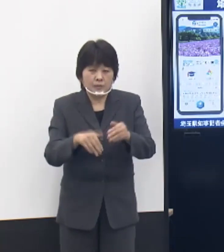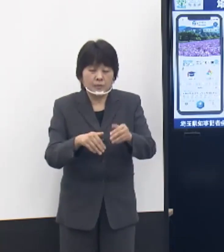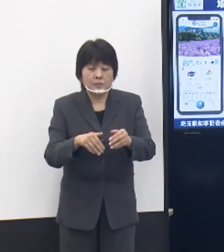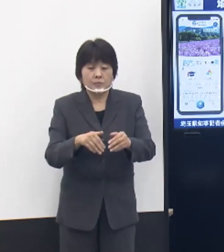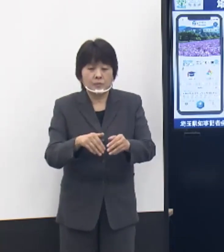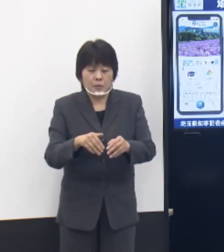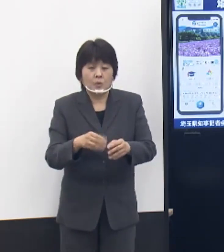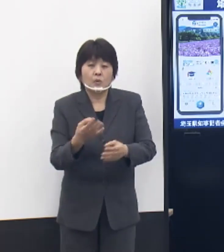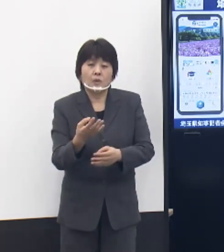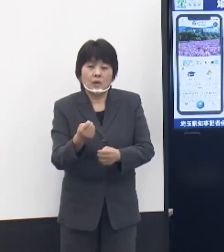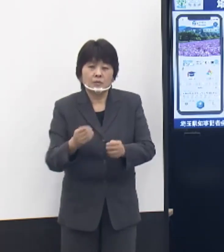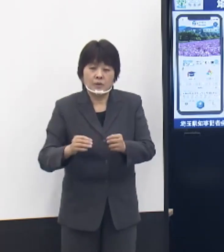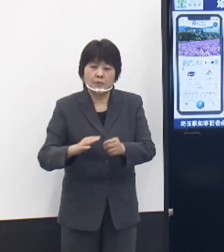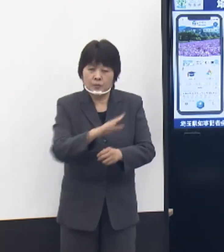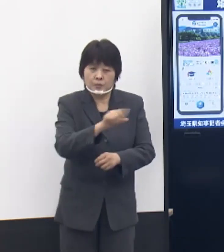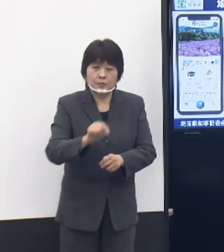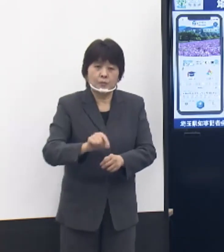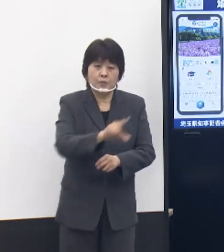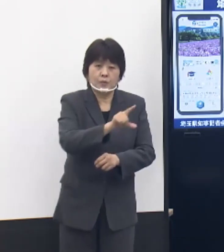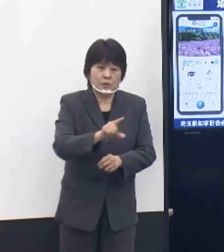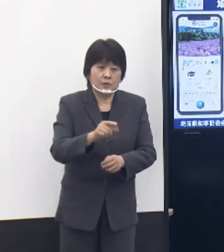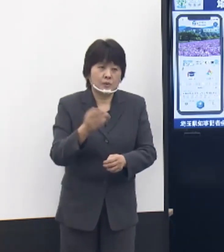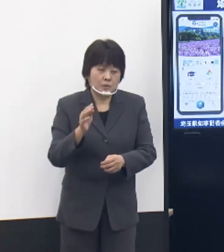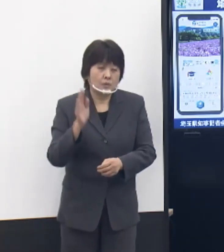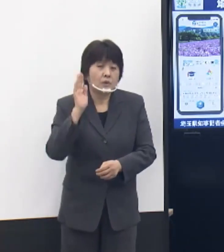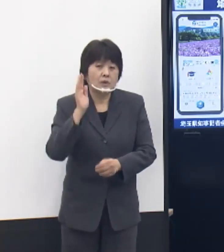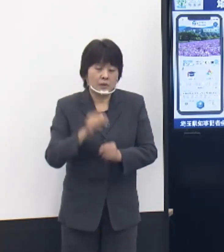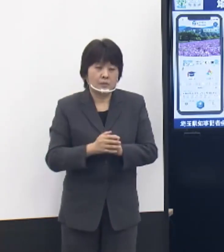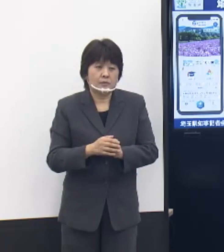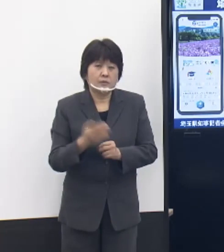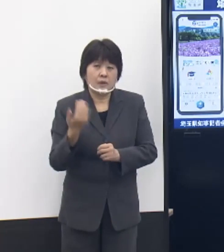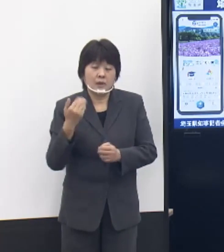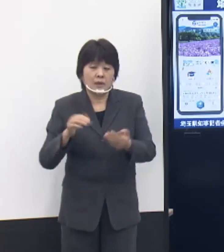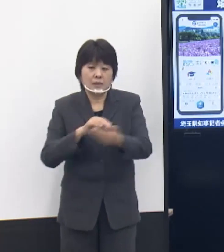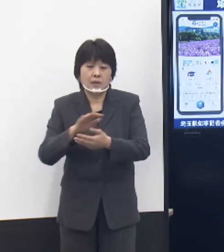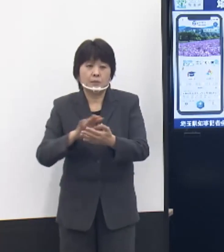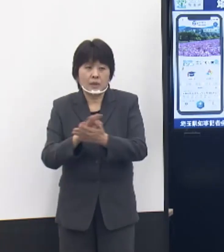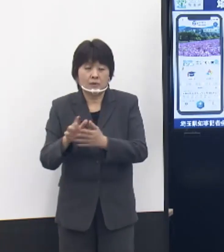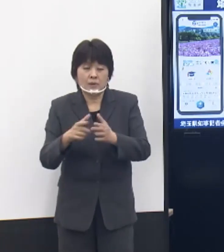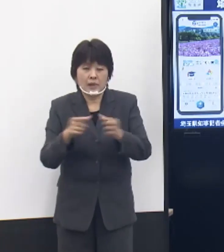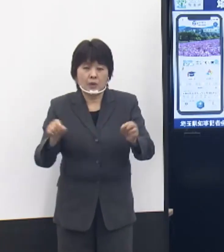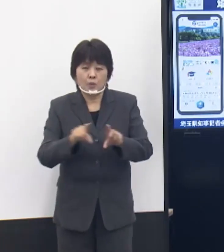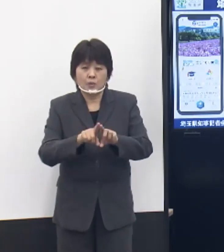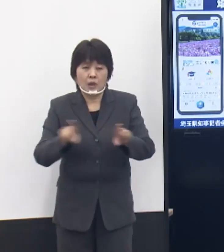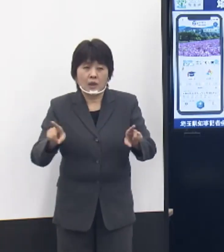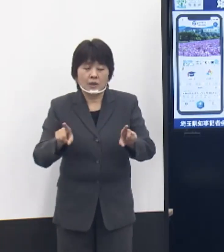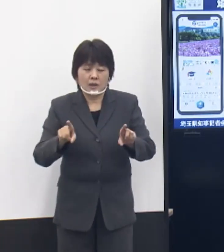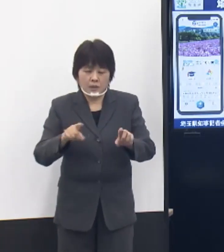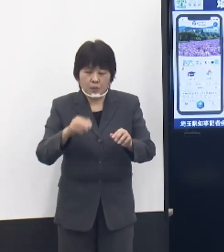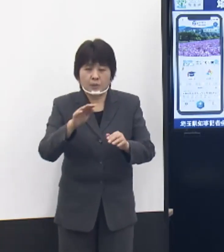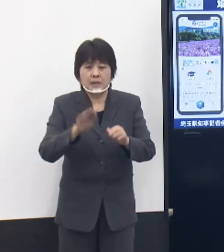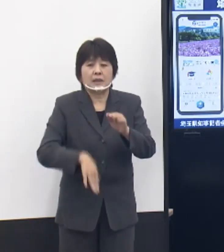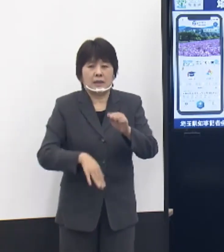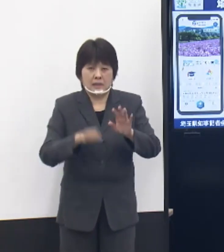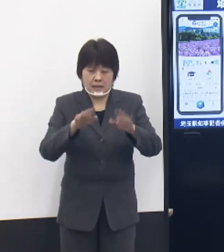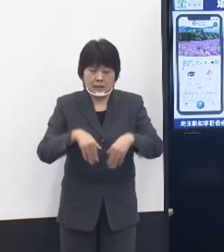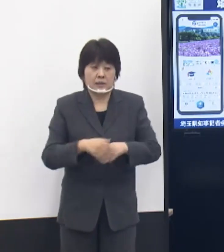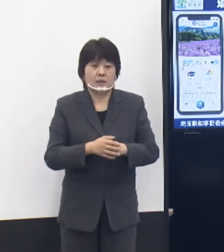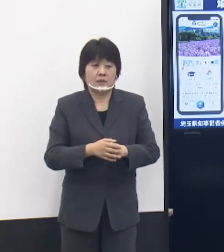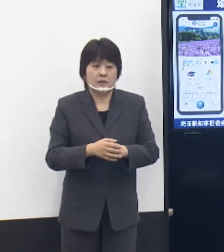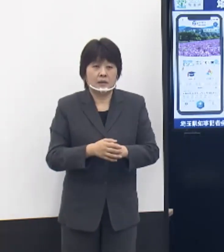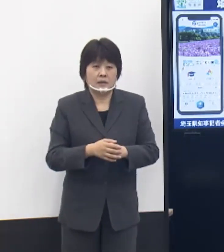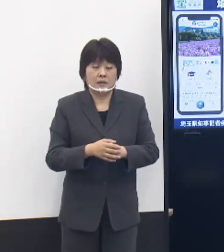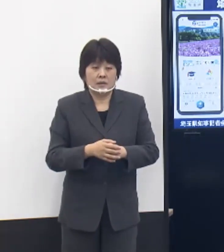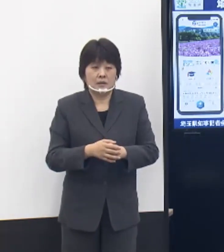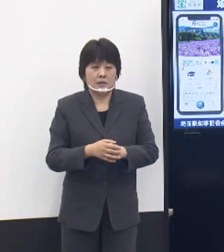調だという発表がございました。で、前回はですね、埼玉県では全国平均を投票率下回ってまして、すごい